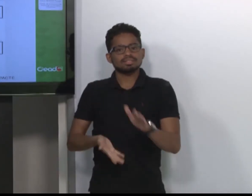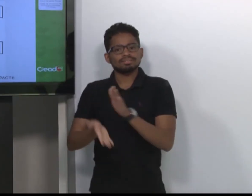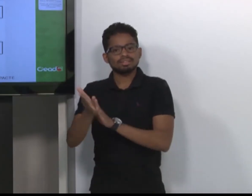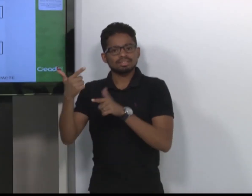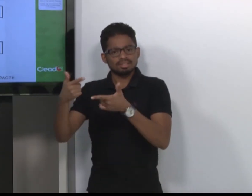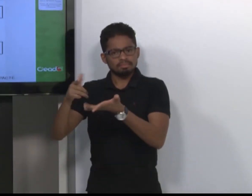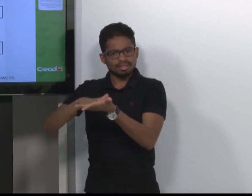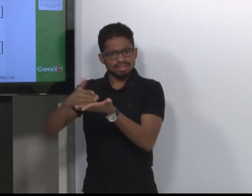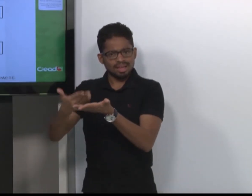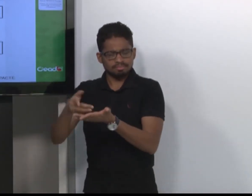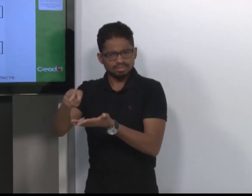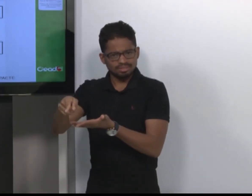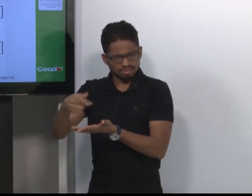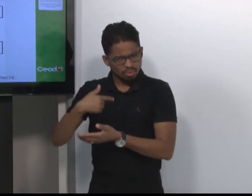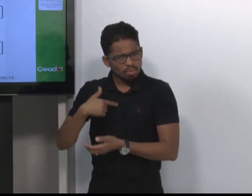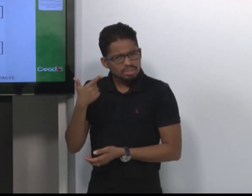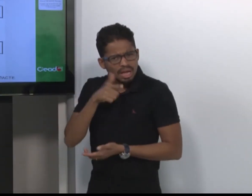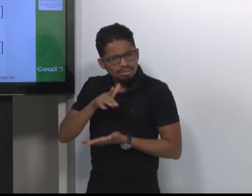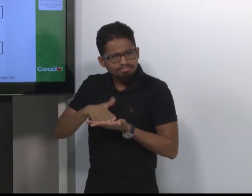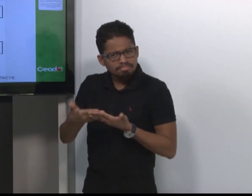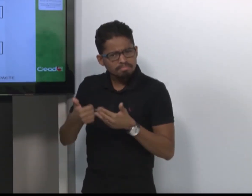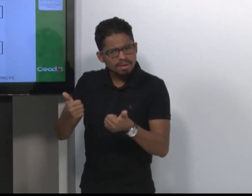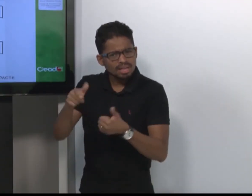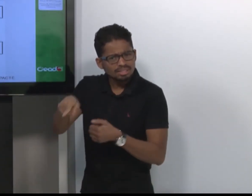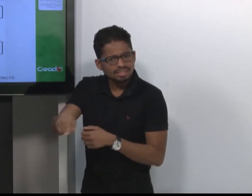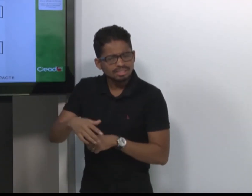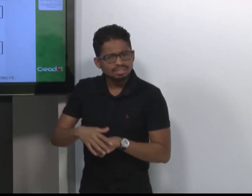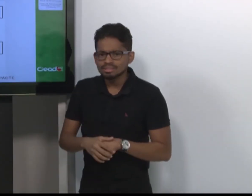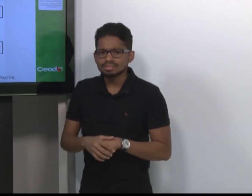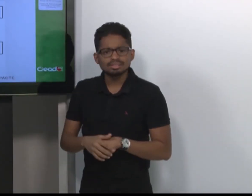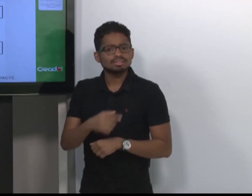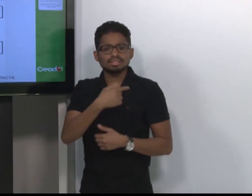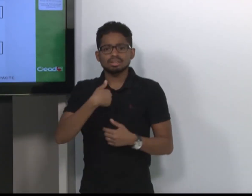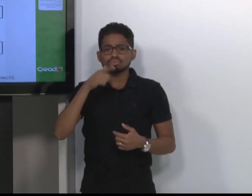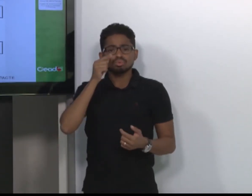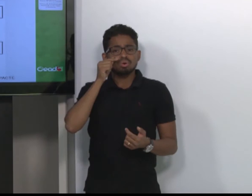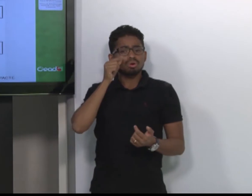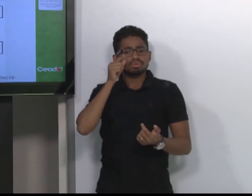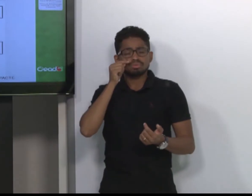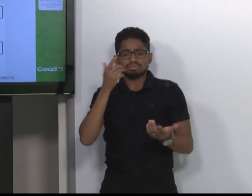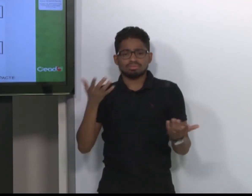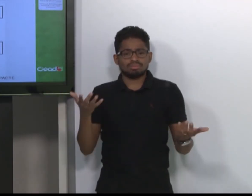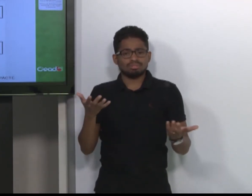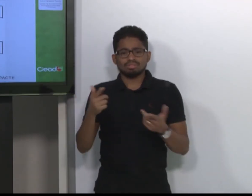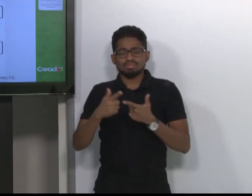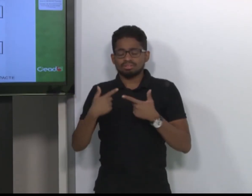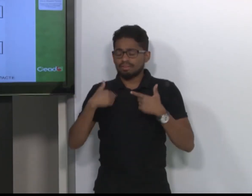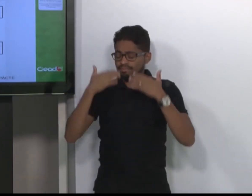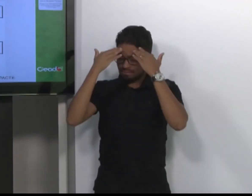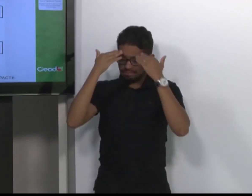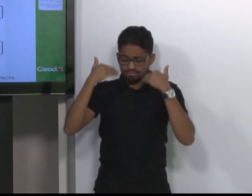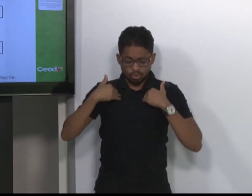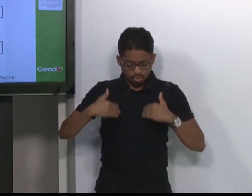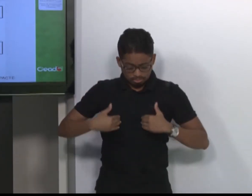fui trabalhar. Eu consigo ter uma boa interpretação? Não, eu estarei com sono,